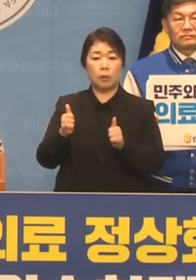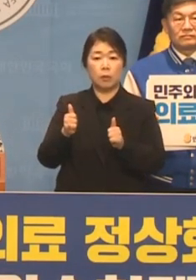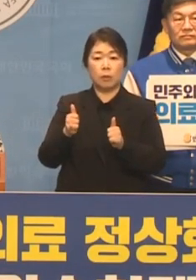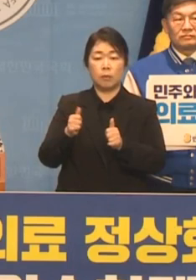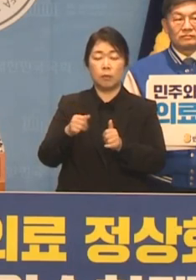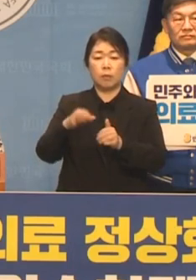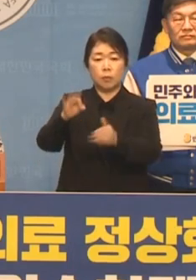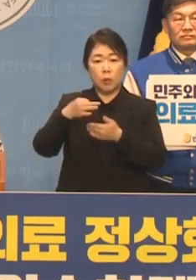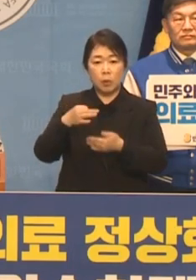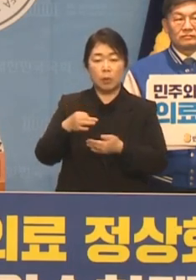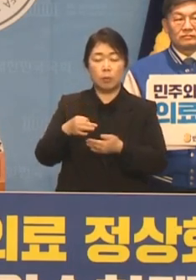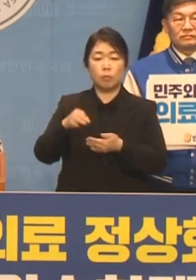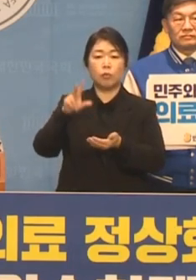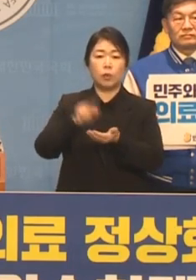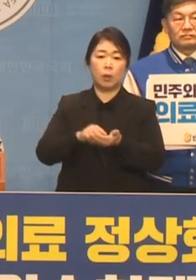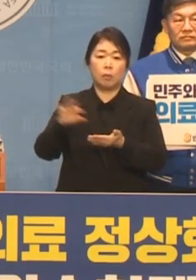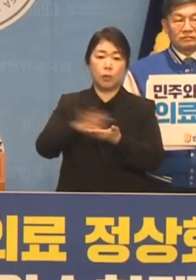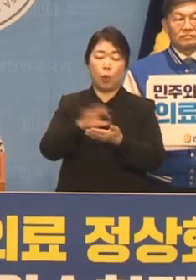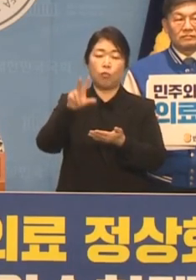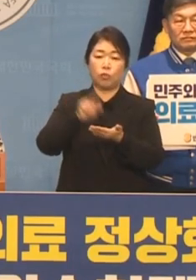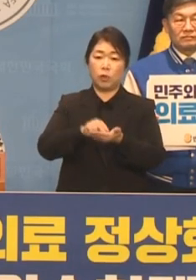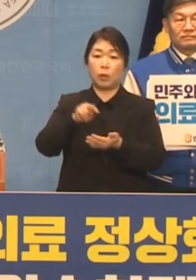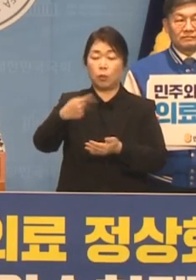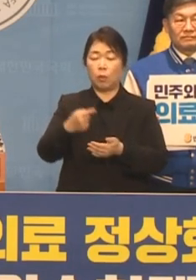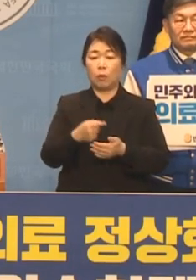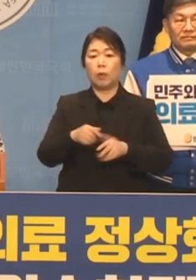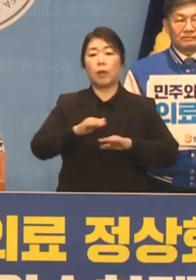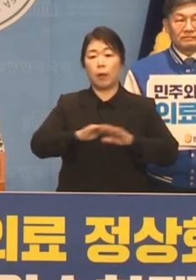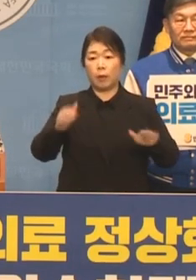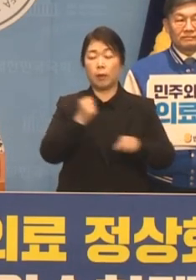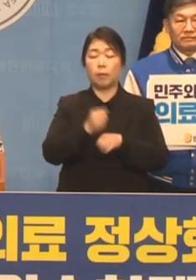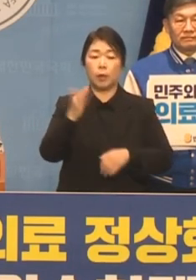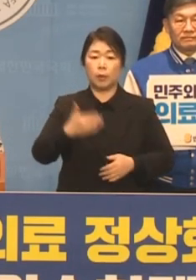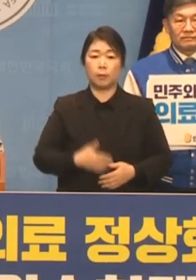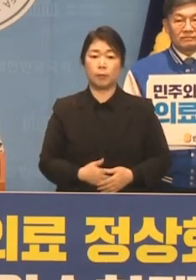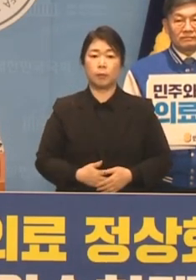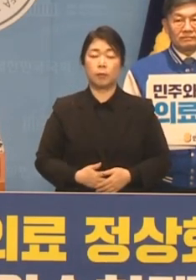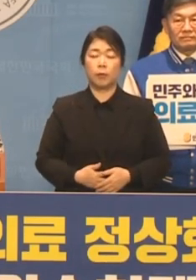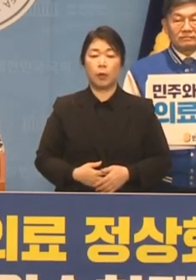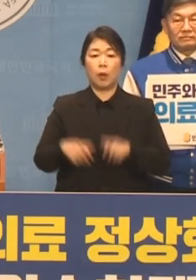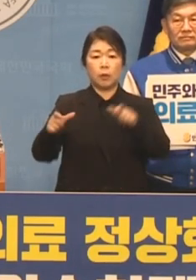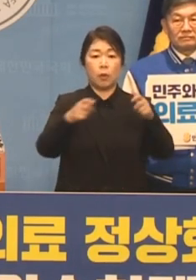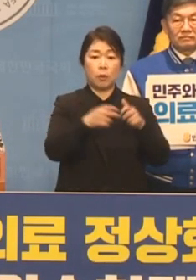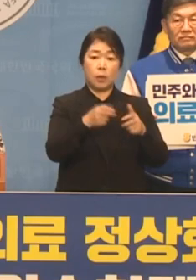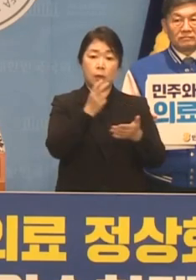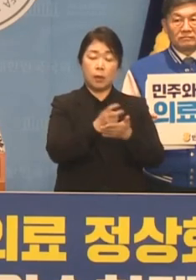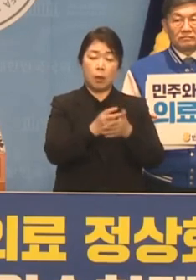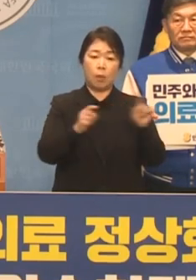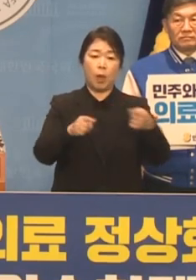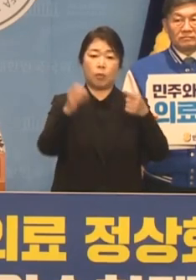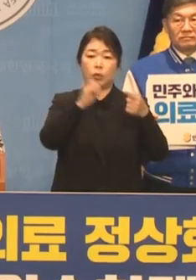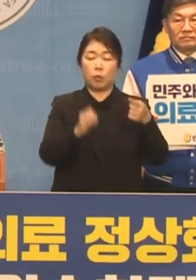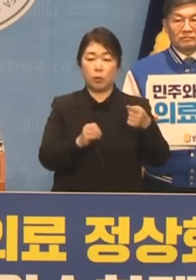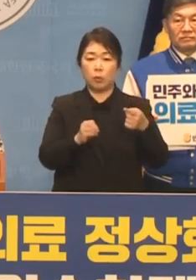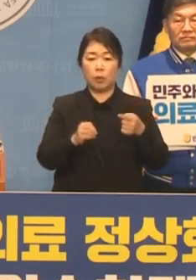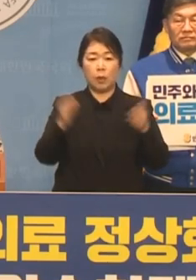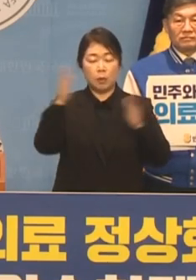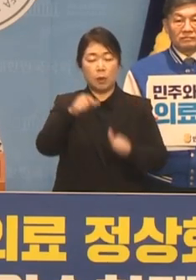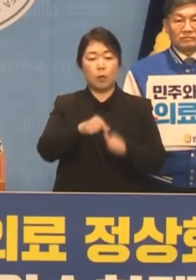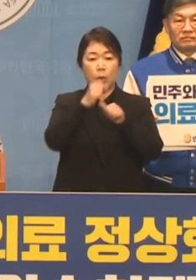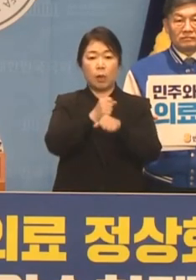함께 확대하겠습니다 마지막으로 지역의사제 100% 학생을 선발하는 공공의대